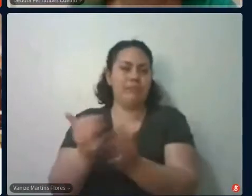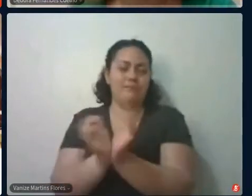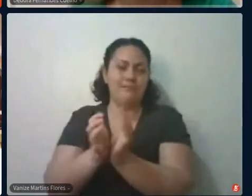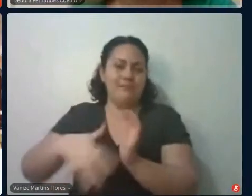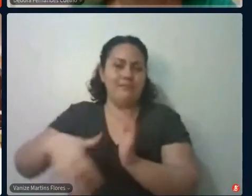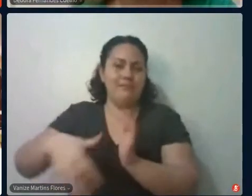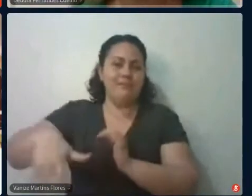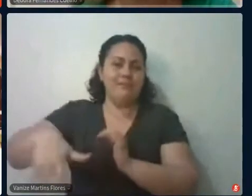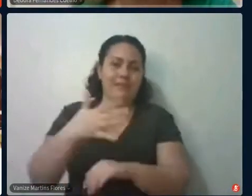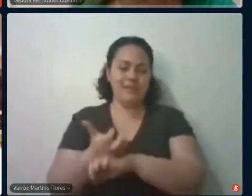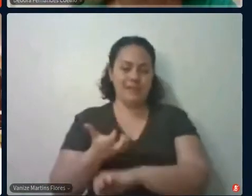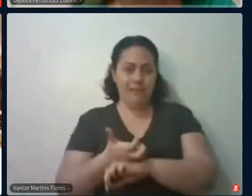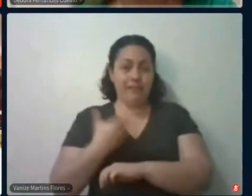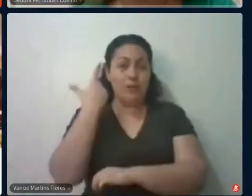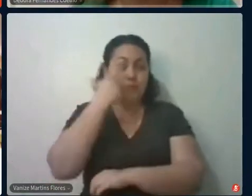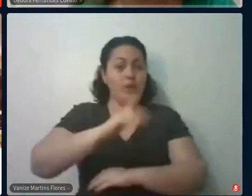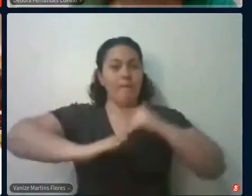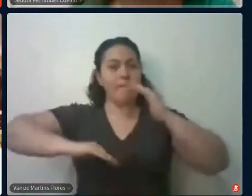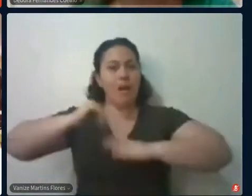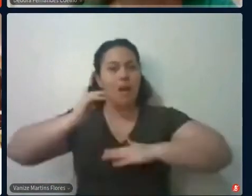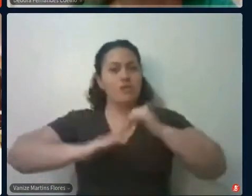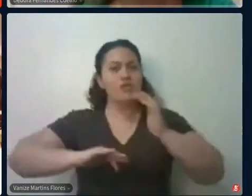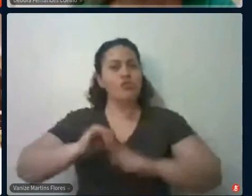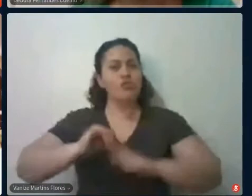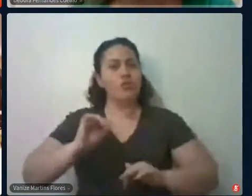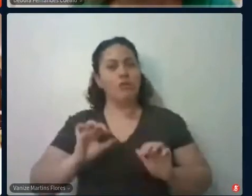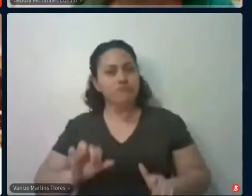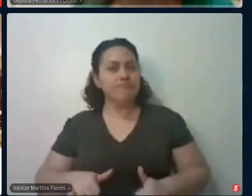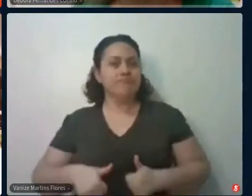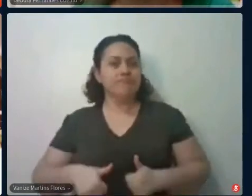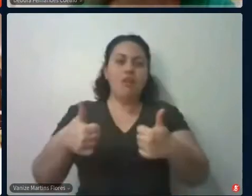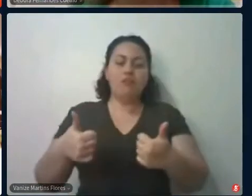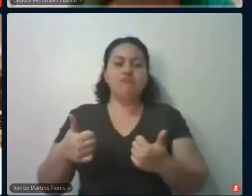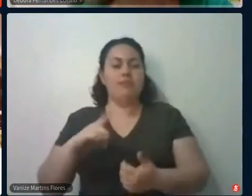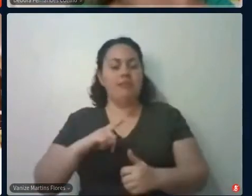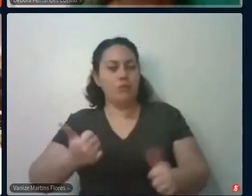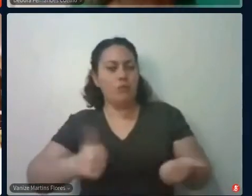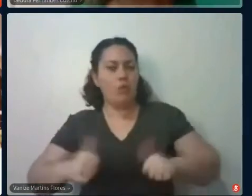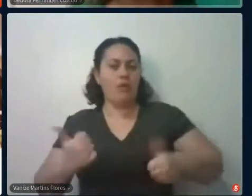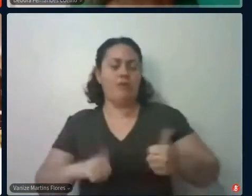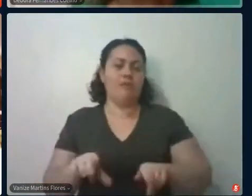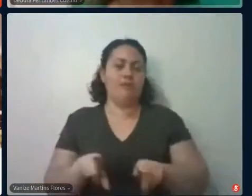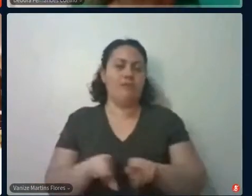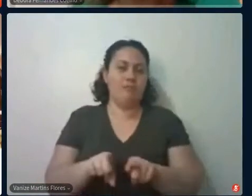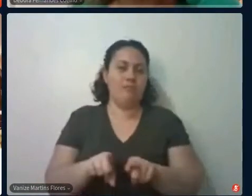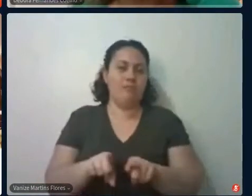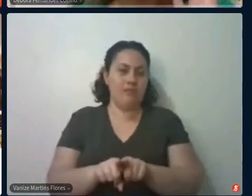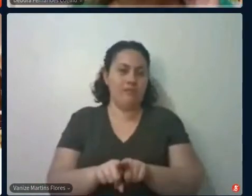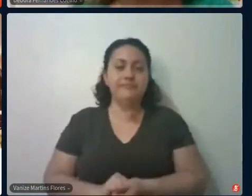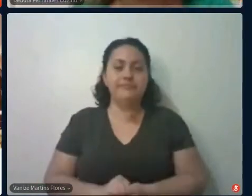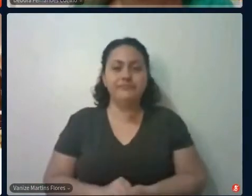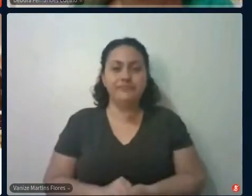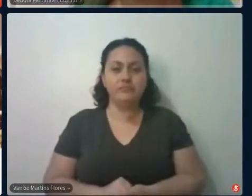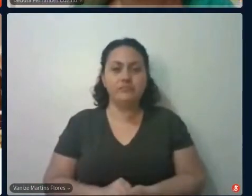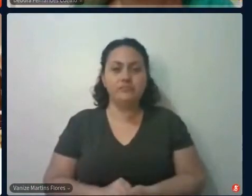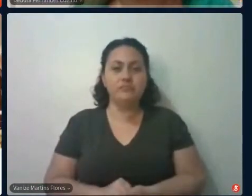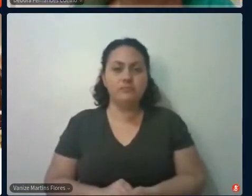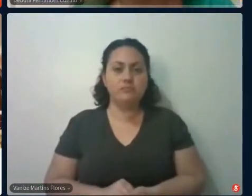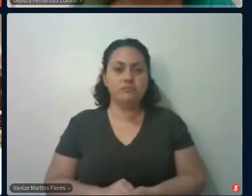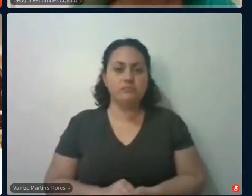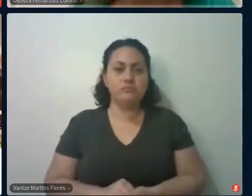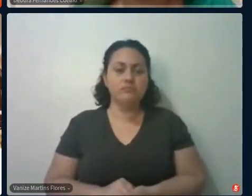que as atividades aconteçam da melhor forma possível e com a maior qualidade. Então, nós temos, sim, estamos